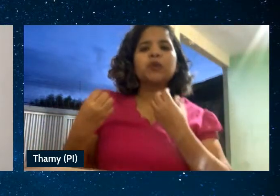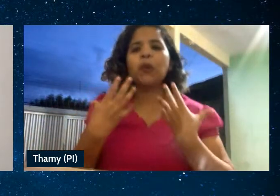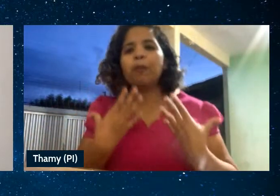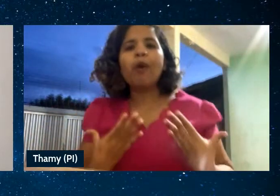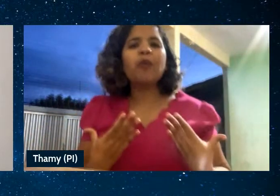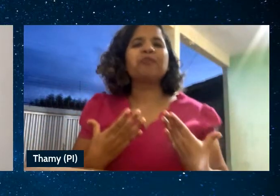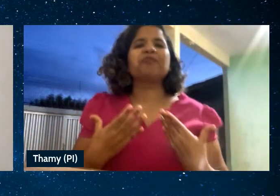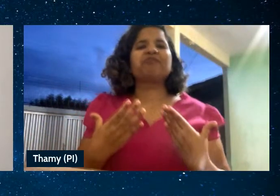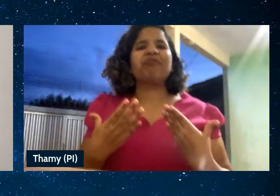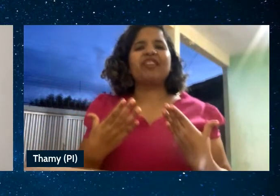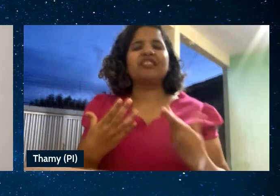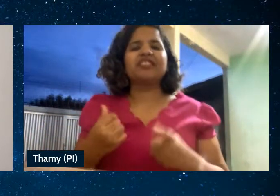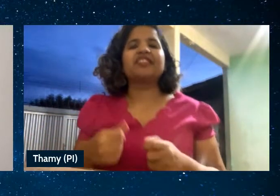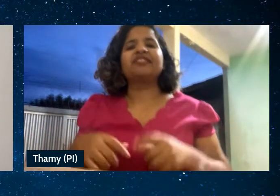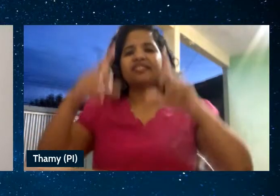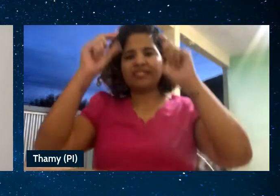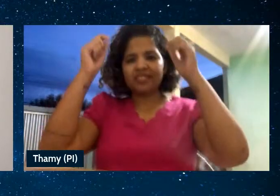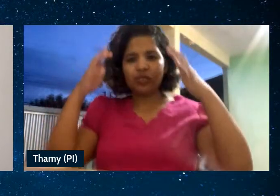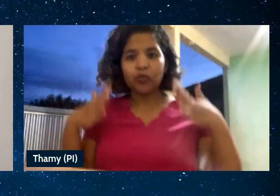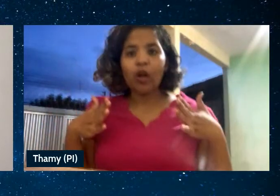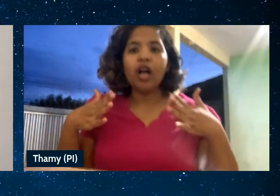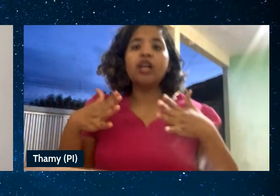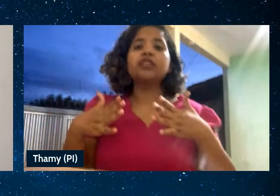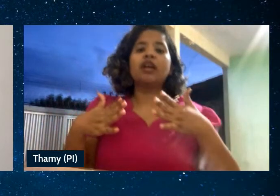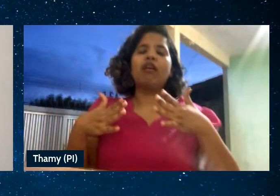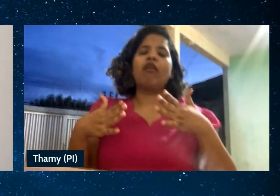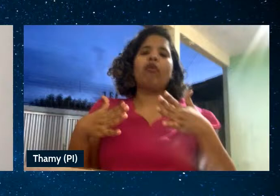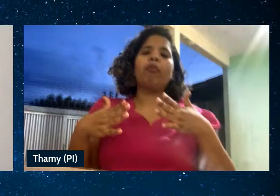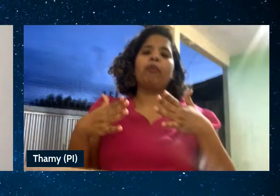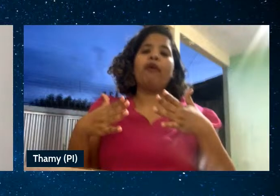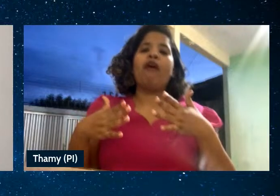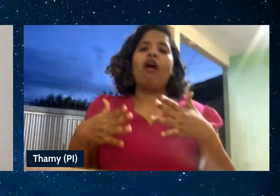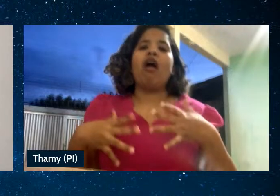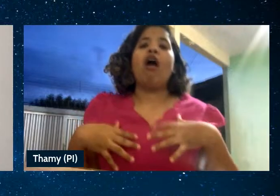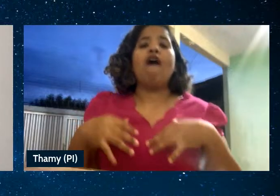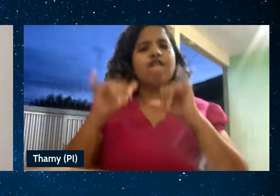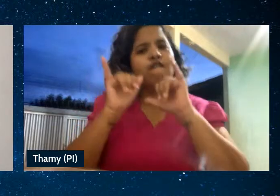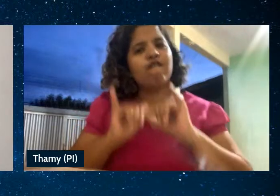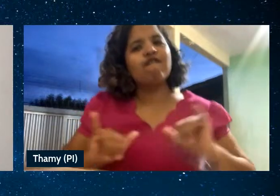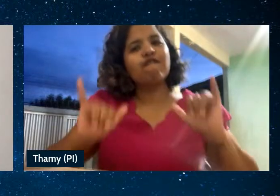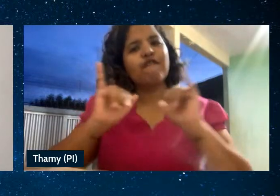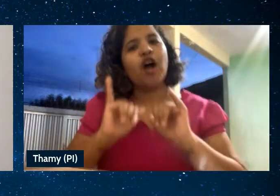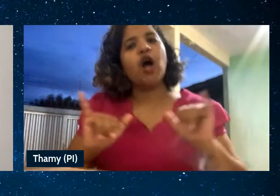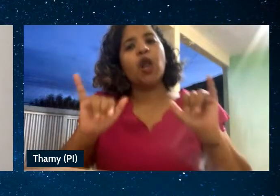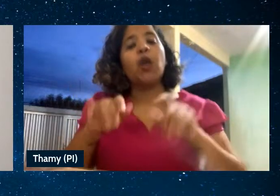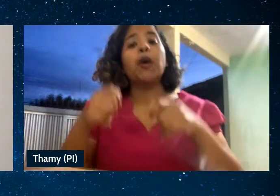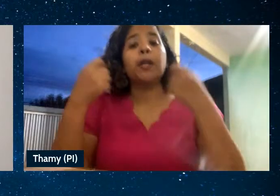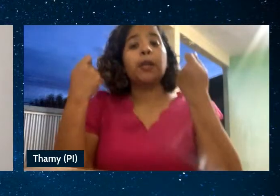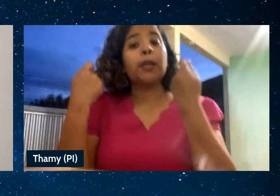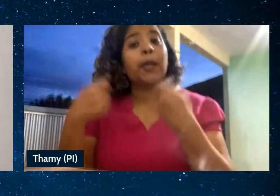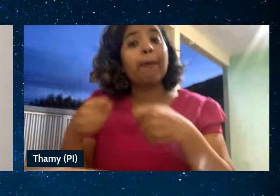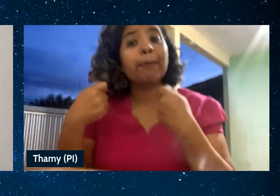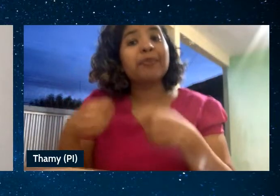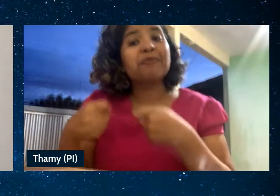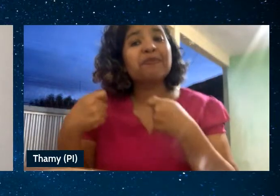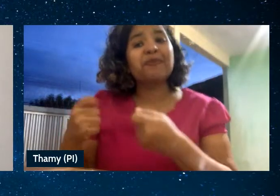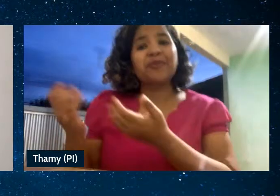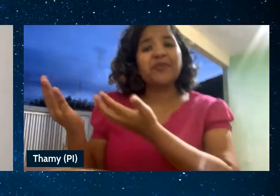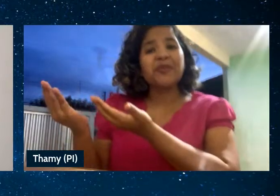Joana De Angeles Vem falando para nós que a gente tem que buscar essa Juventude